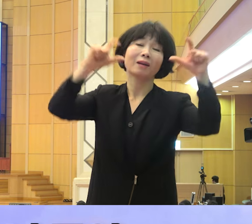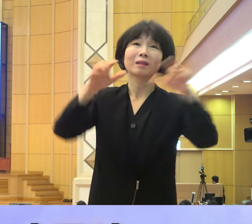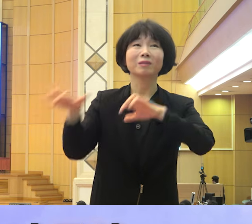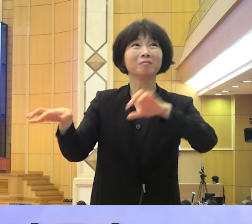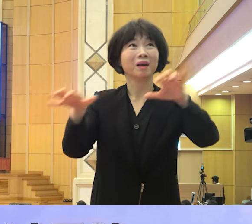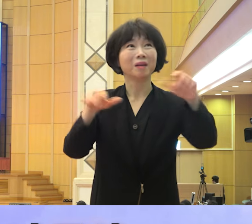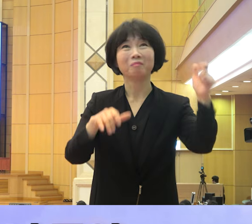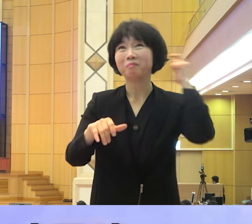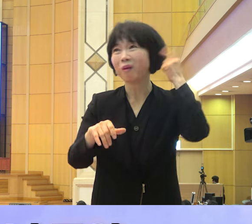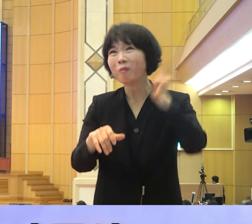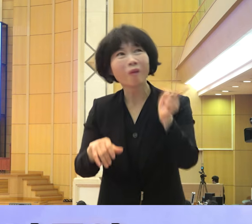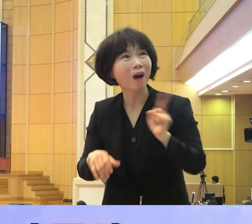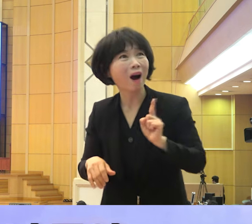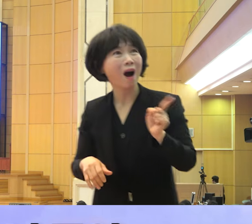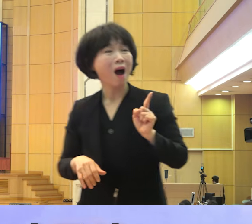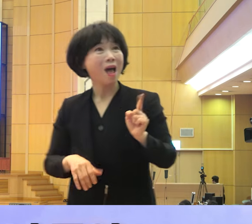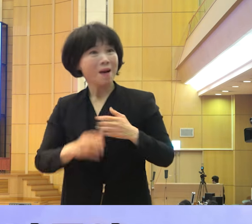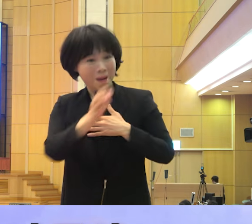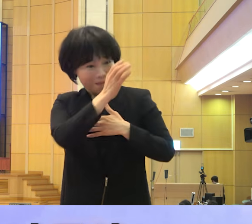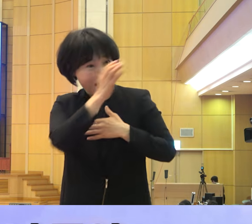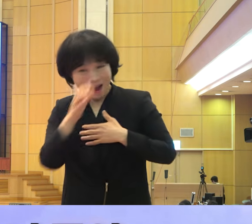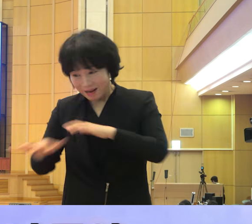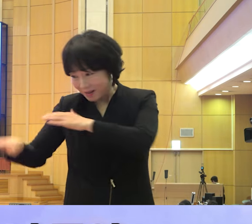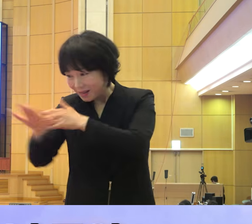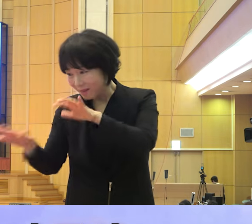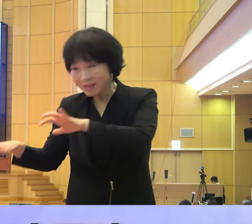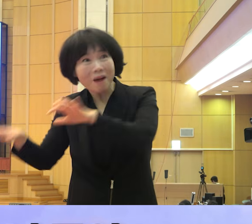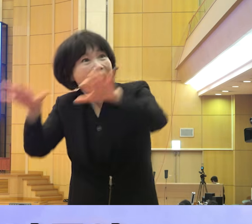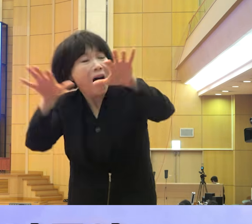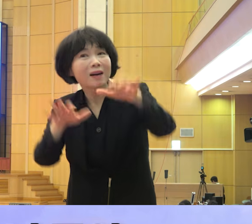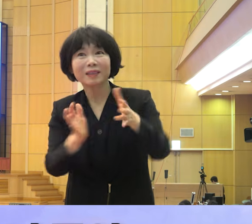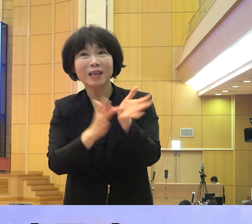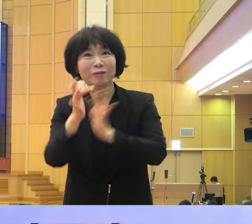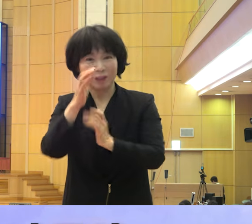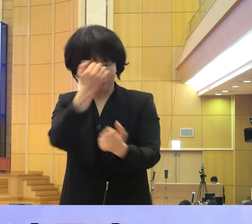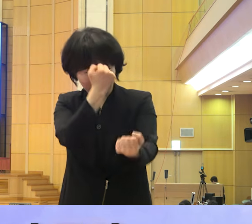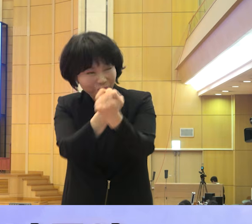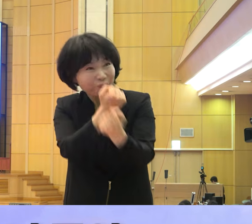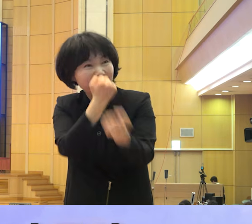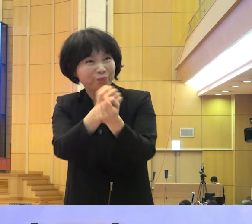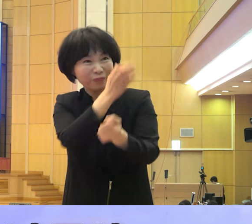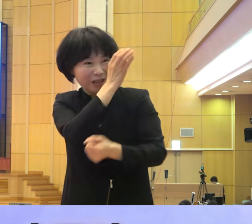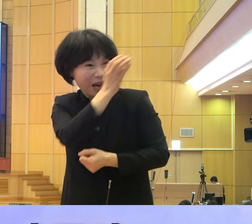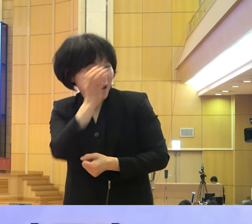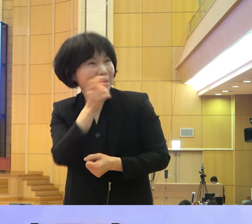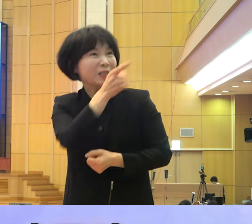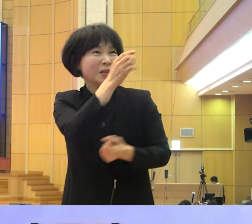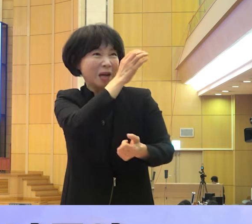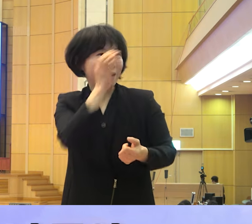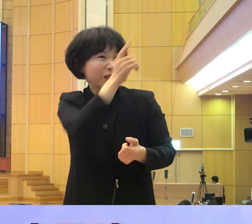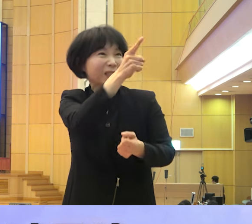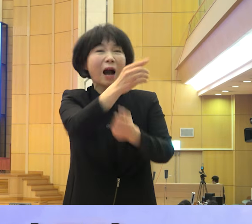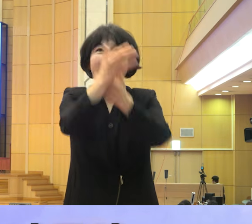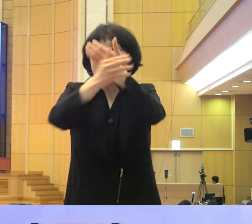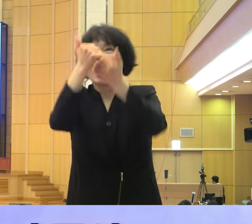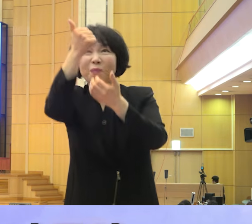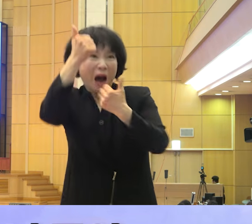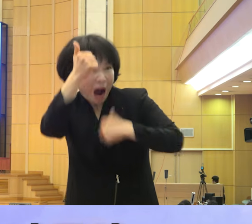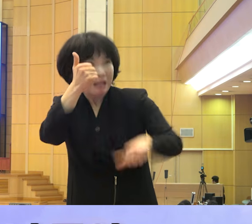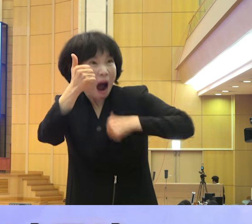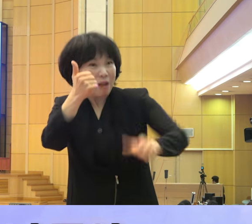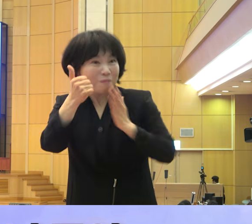말하길 예수님을 가리켜서 저놈 좀 봐라 저놈 좀 봐라, 저렇게 못된 말을 한다고. 감히